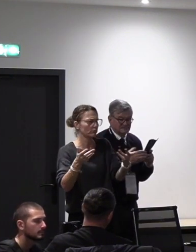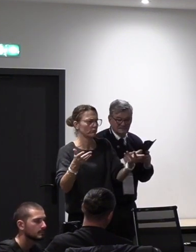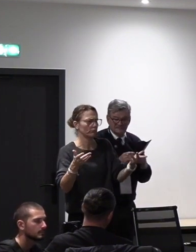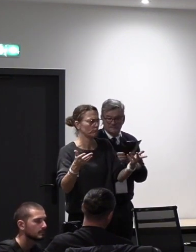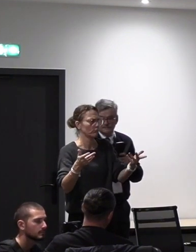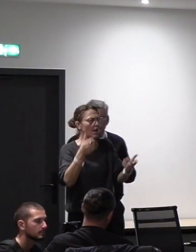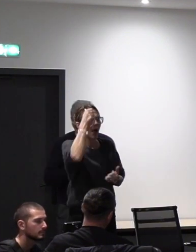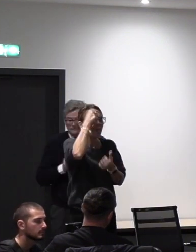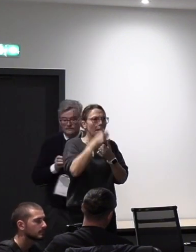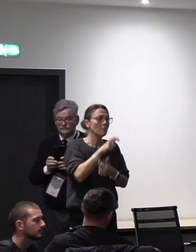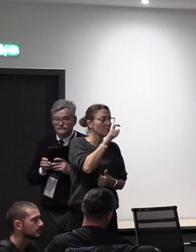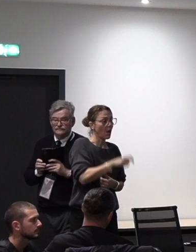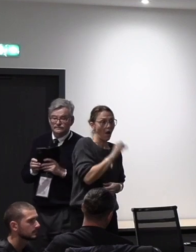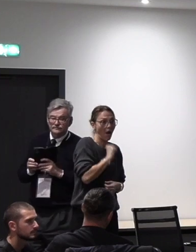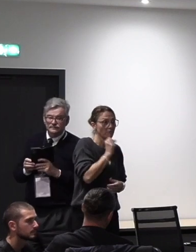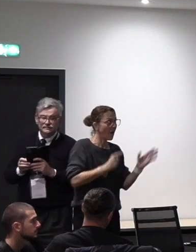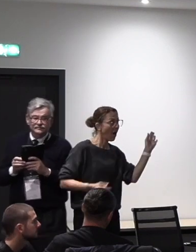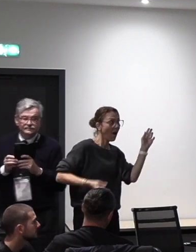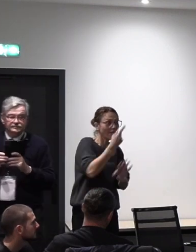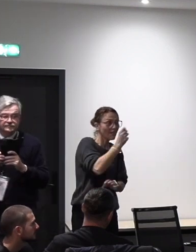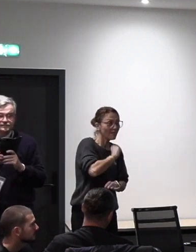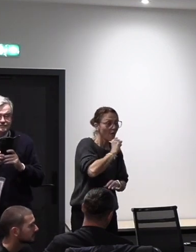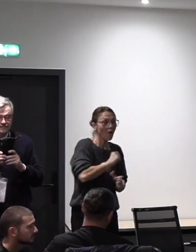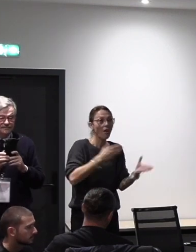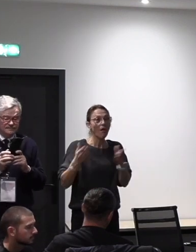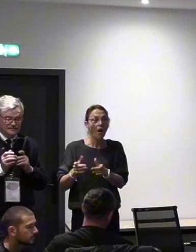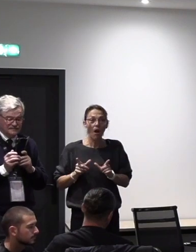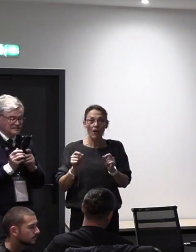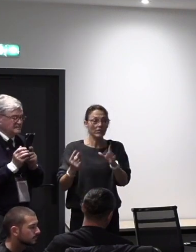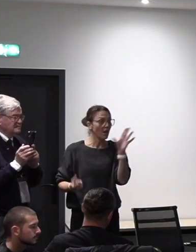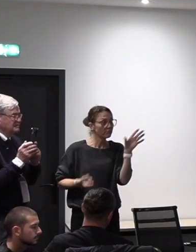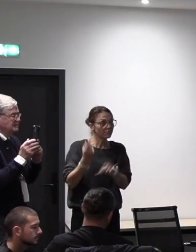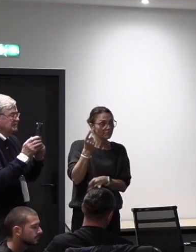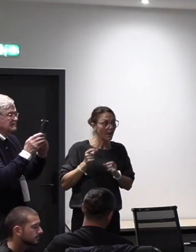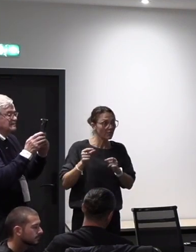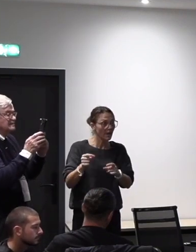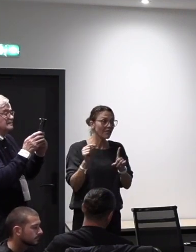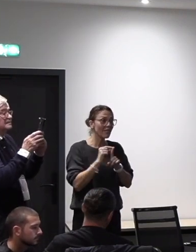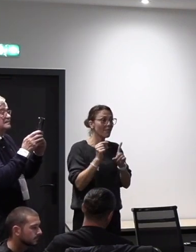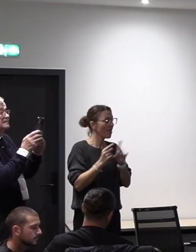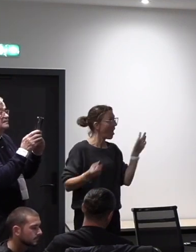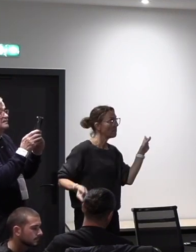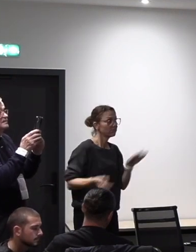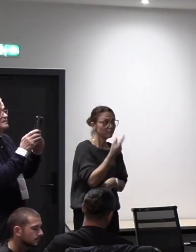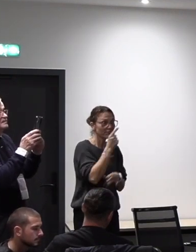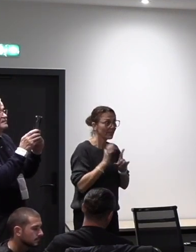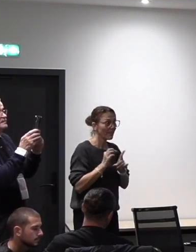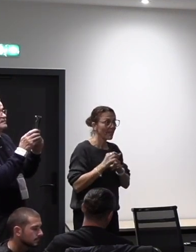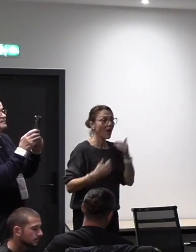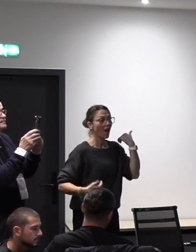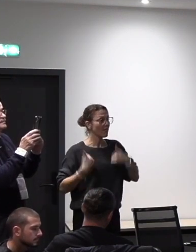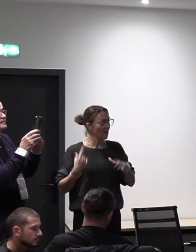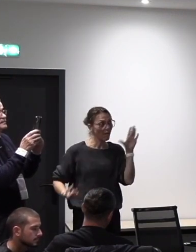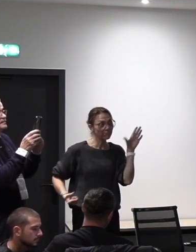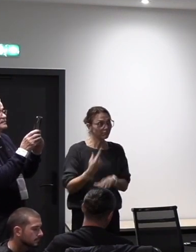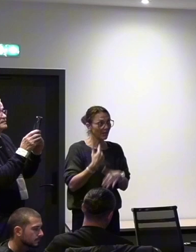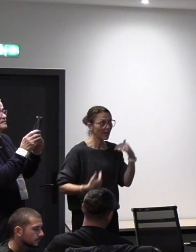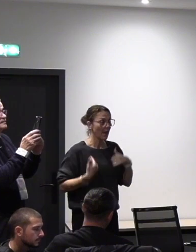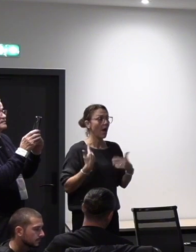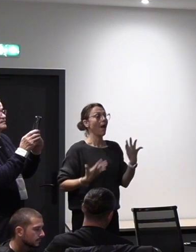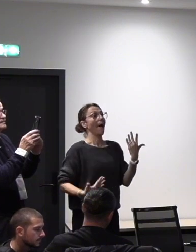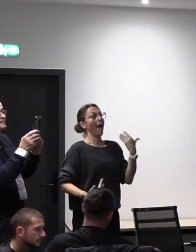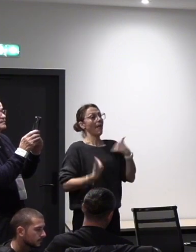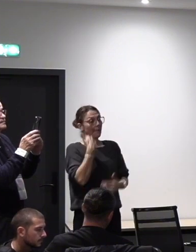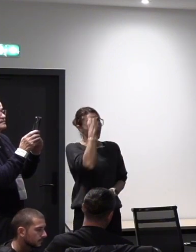rappelle que les personnes âgées sont toujours âgées, les cancéreux toujours cancéreux, les diabétiques toujours diabétiques, les paralysés toujours paralysés, et les